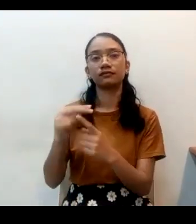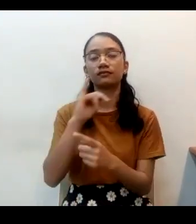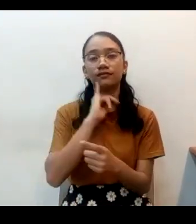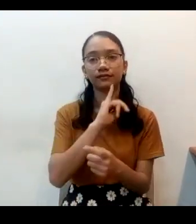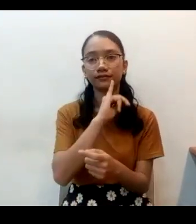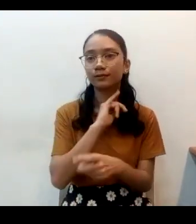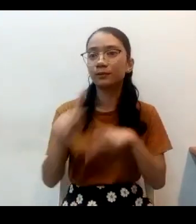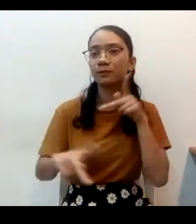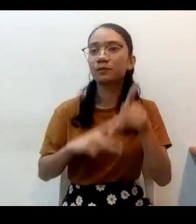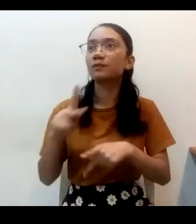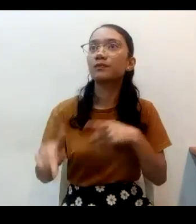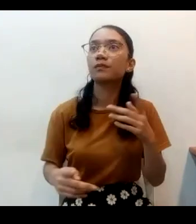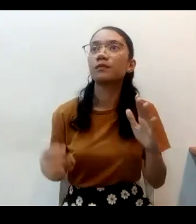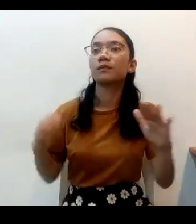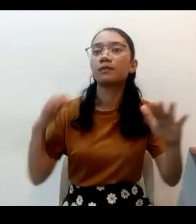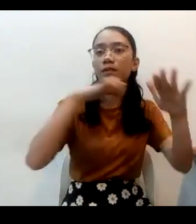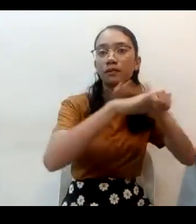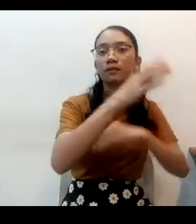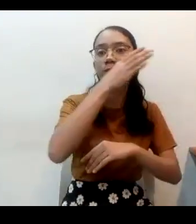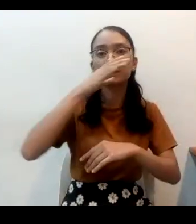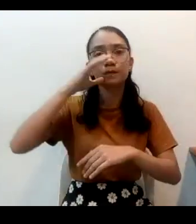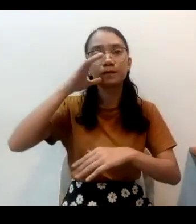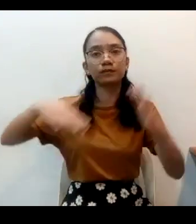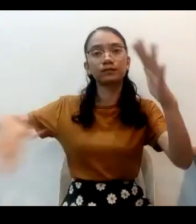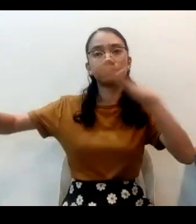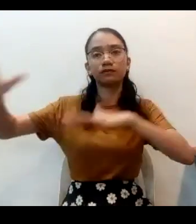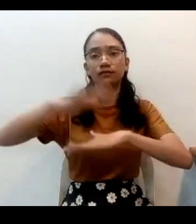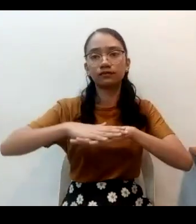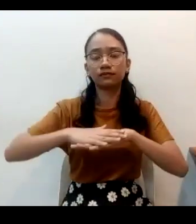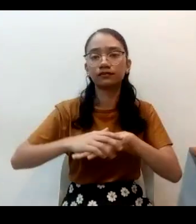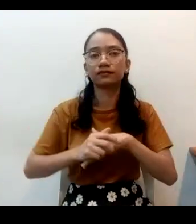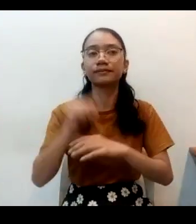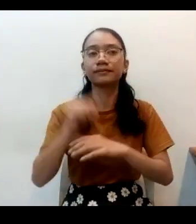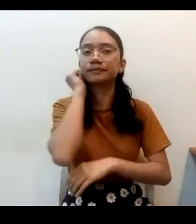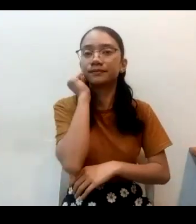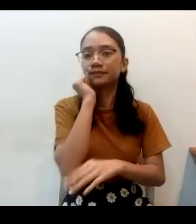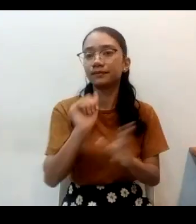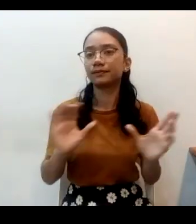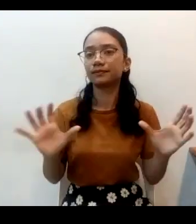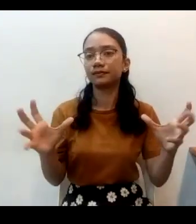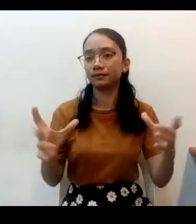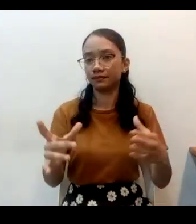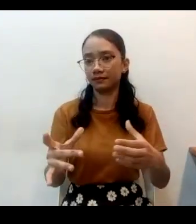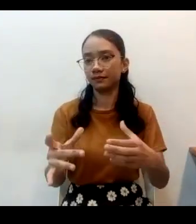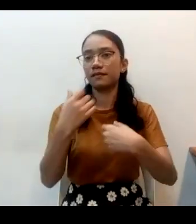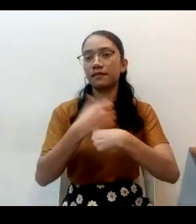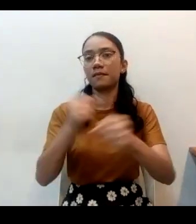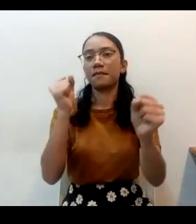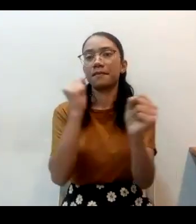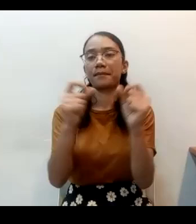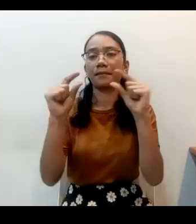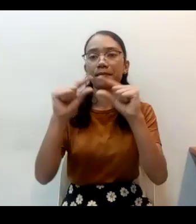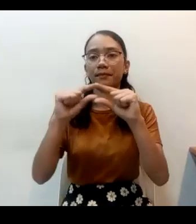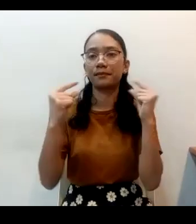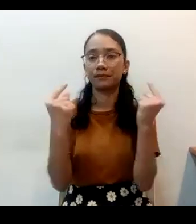the land of Canaan, they always gathered to make a group. At bago po makapasok yung mga Israelita sa lupain ng Kanaan,